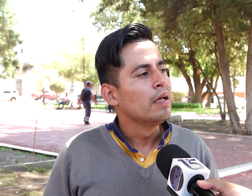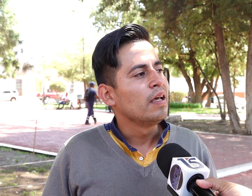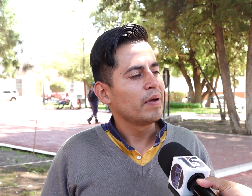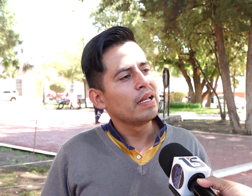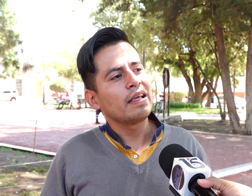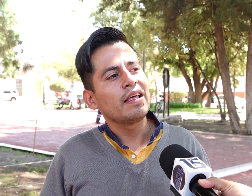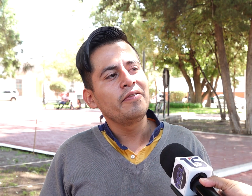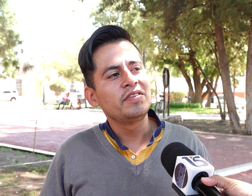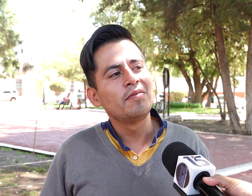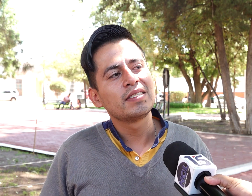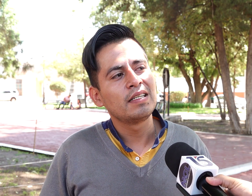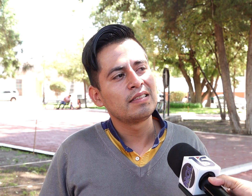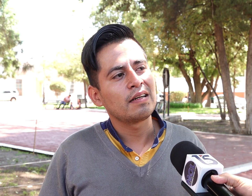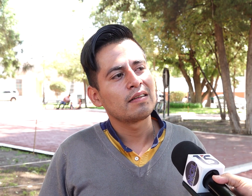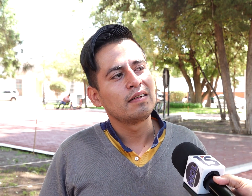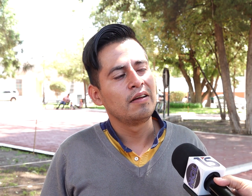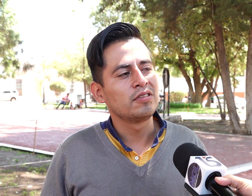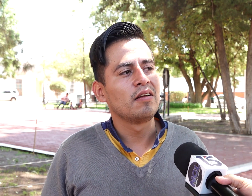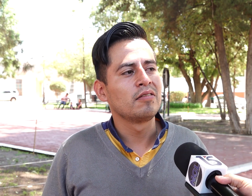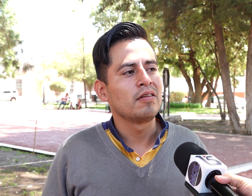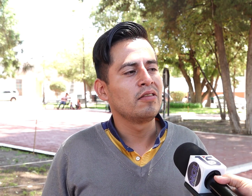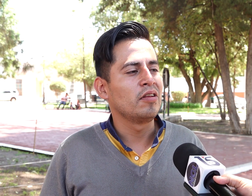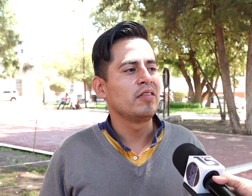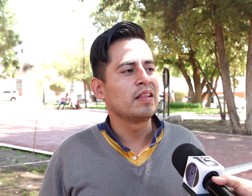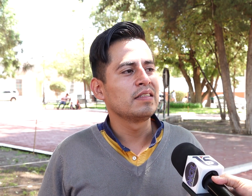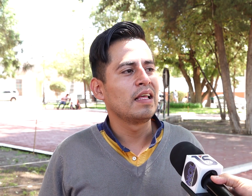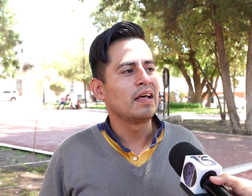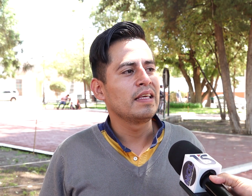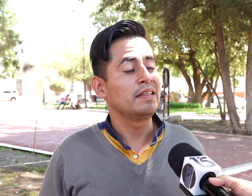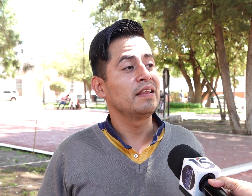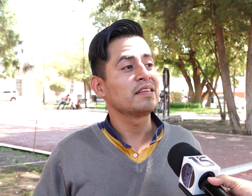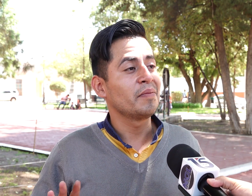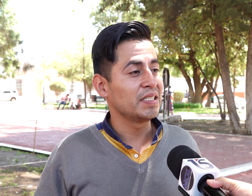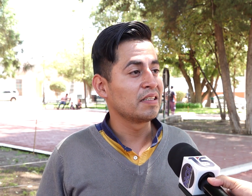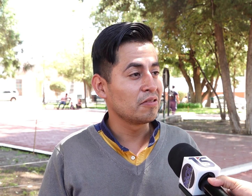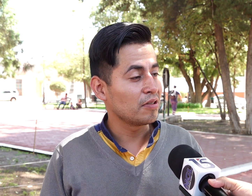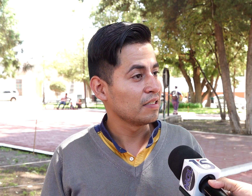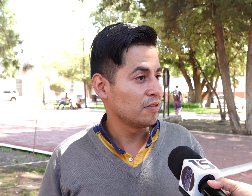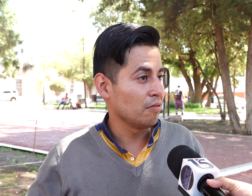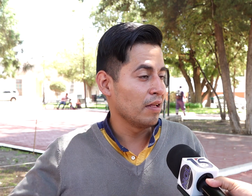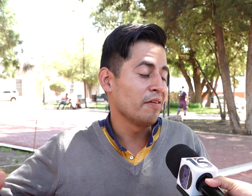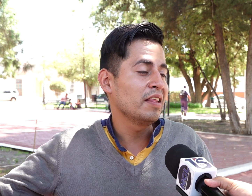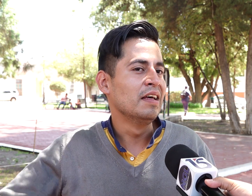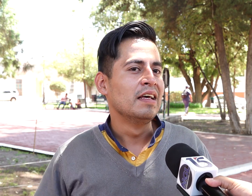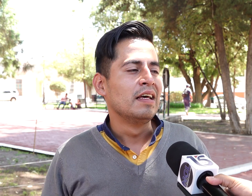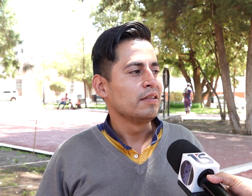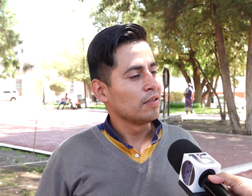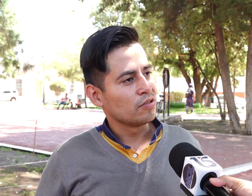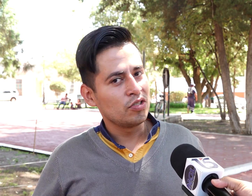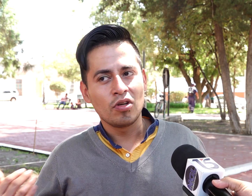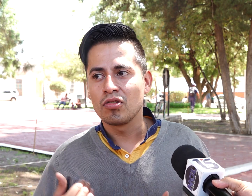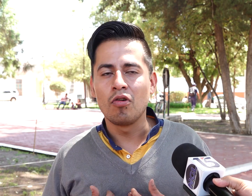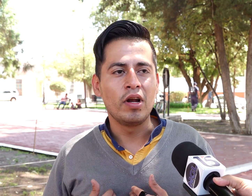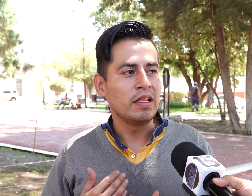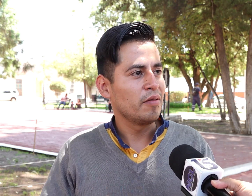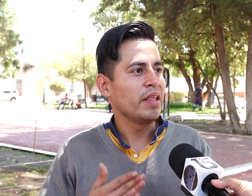y dice, imagínate qué difícil va a ser estar en un salón en donde no entiendas nada y así tengas que pasarte tus clases toda la vida. Entonces,